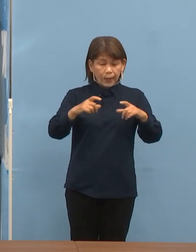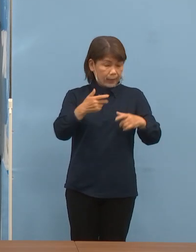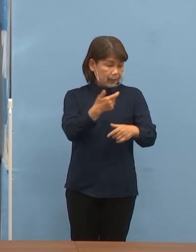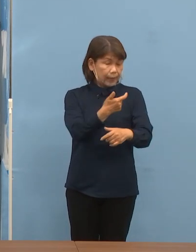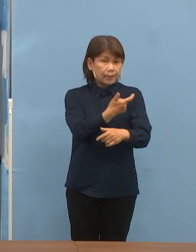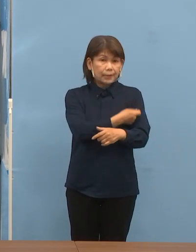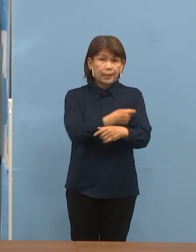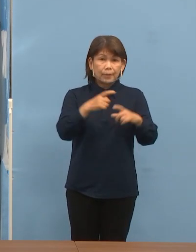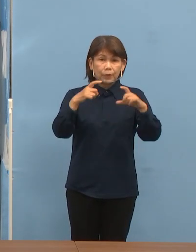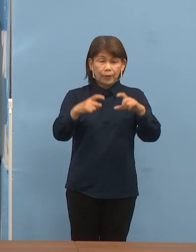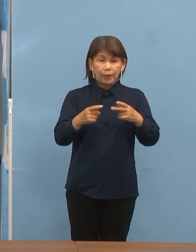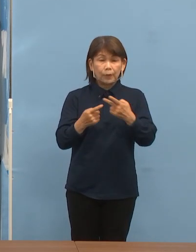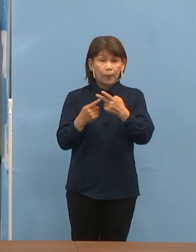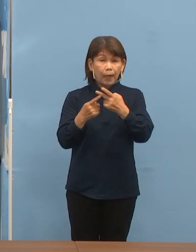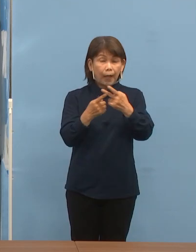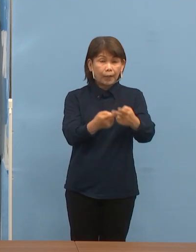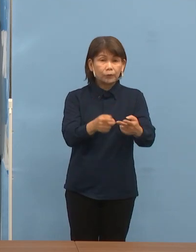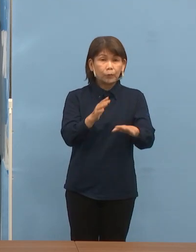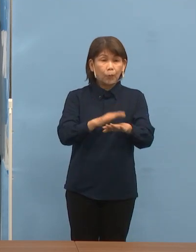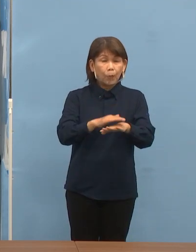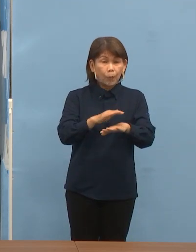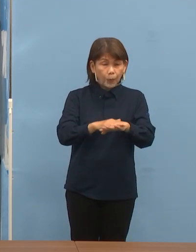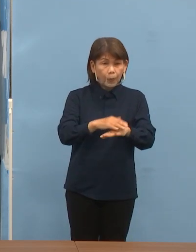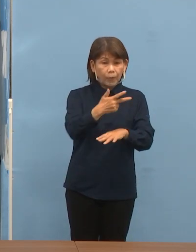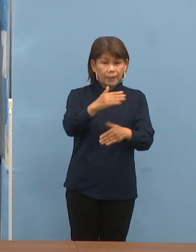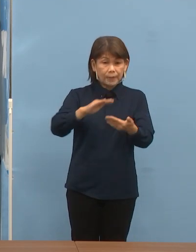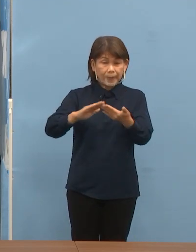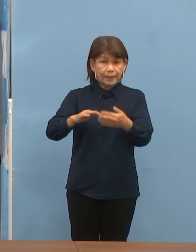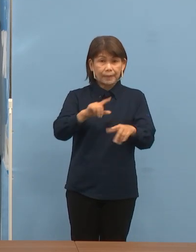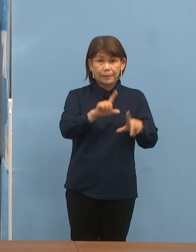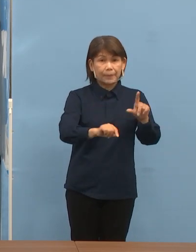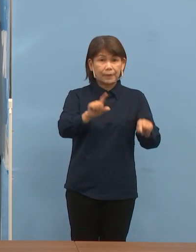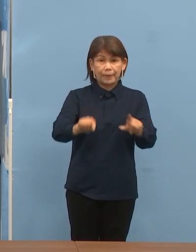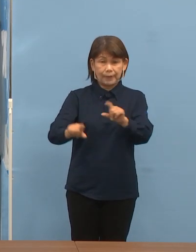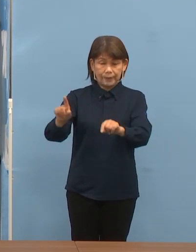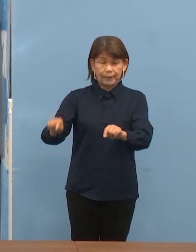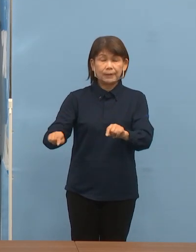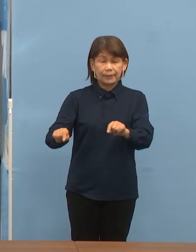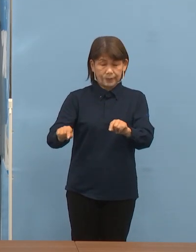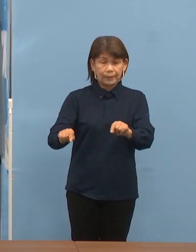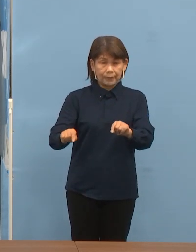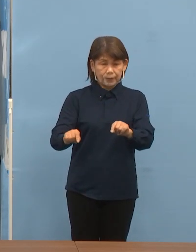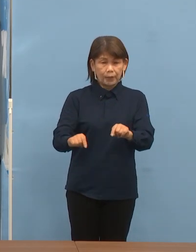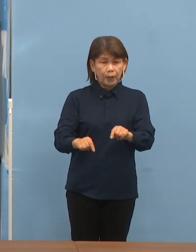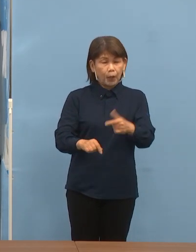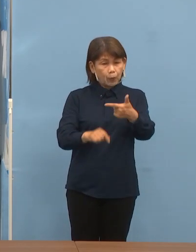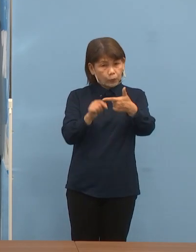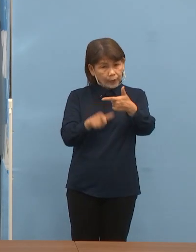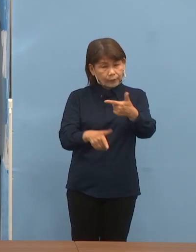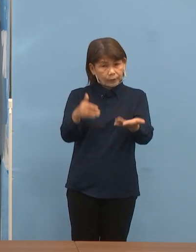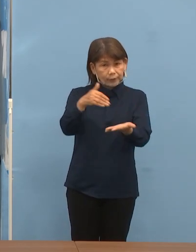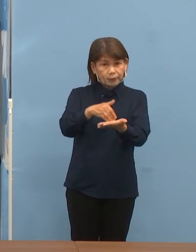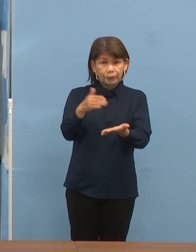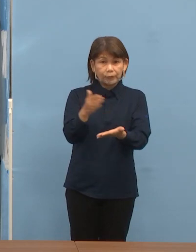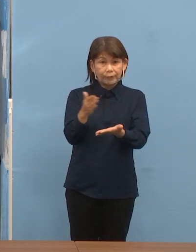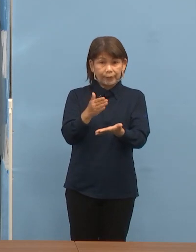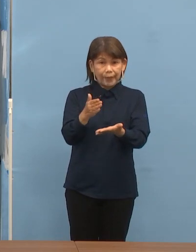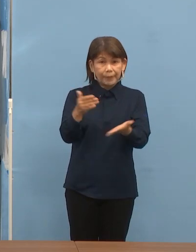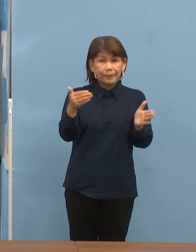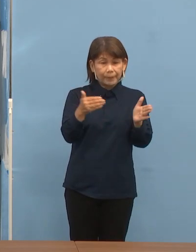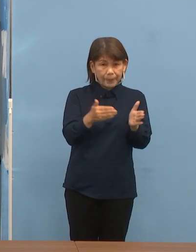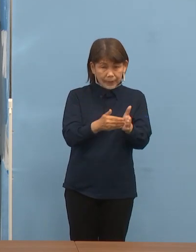が異なるところではございますけれども、6月中にはおおむね対象者へ発送されるものというふうに思っております